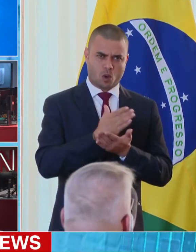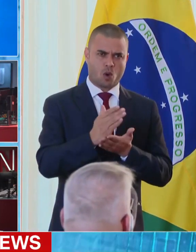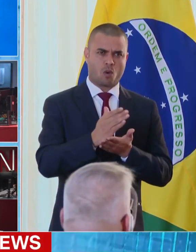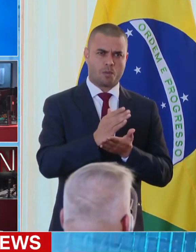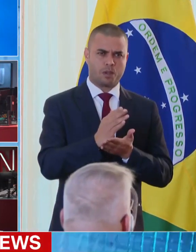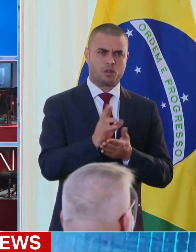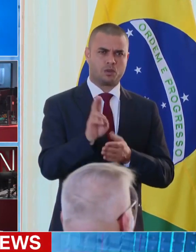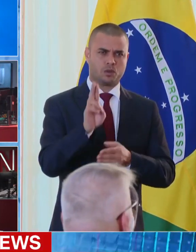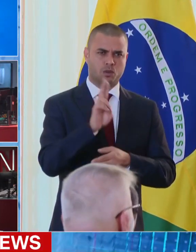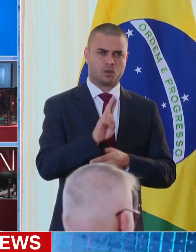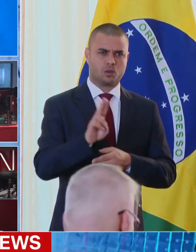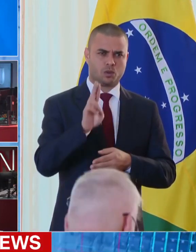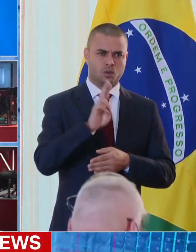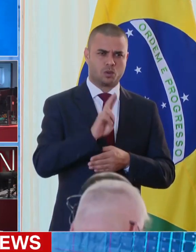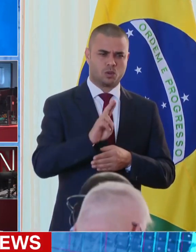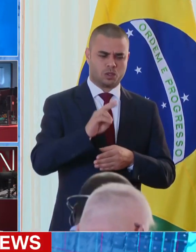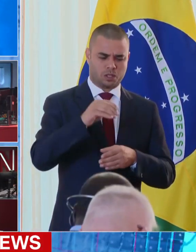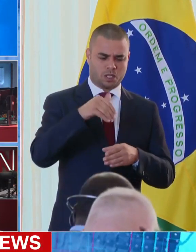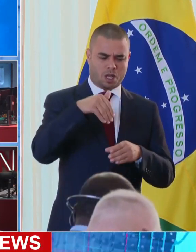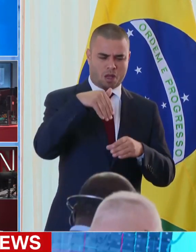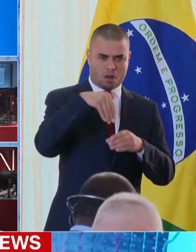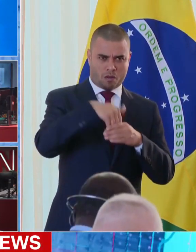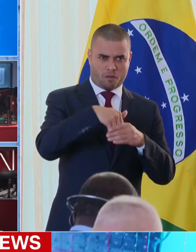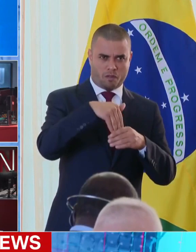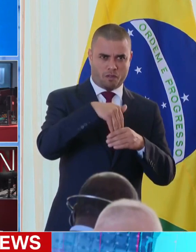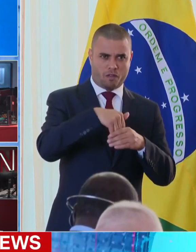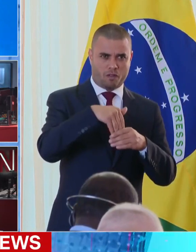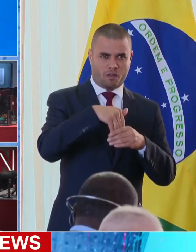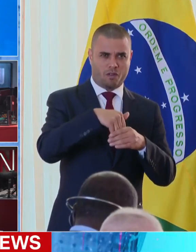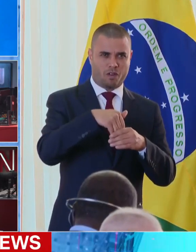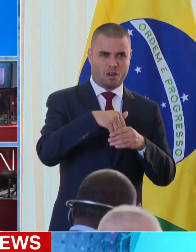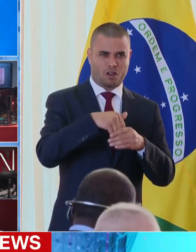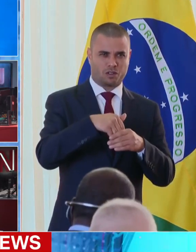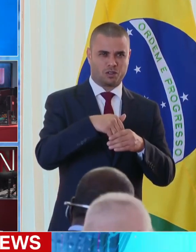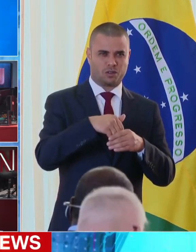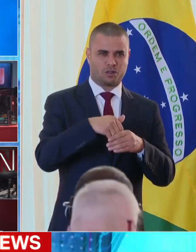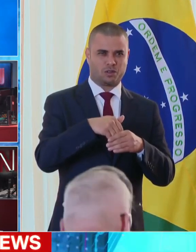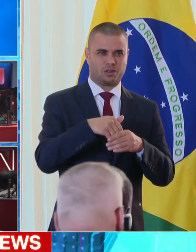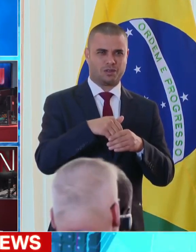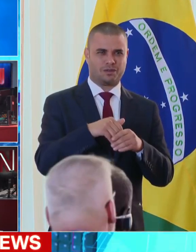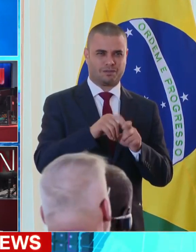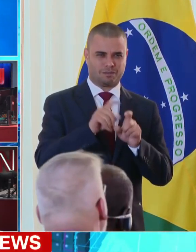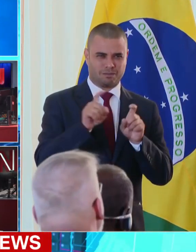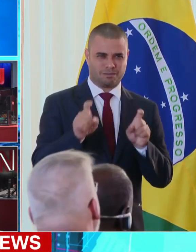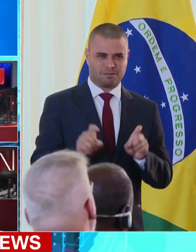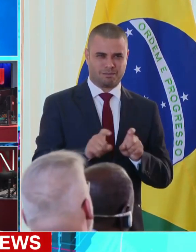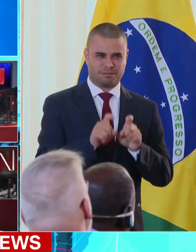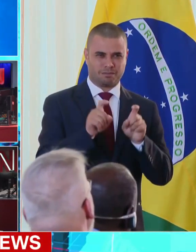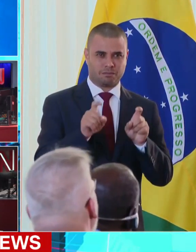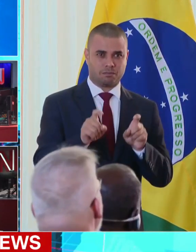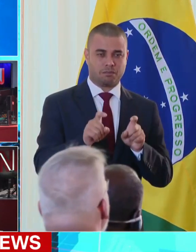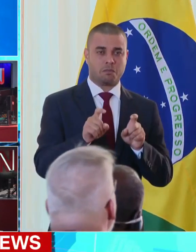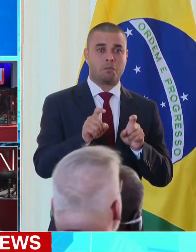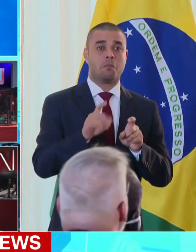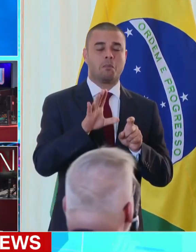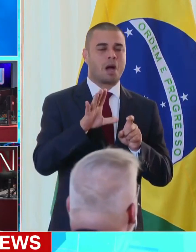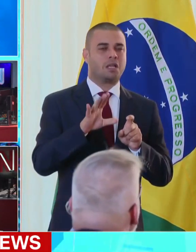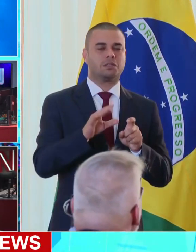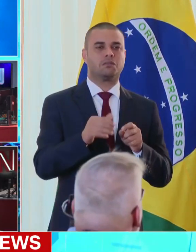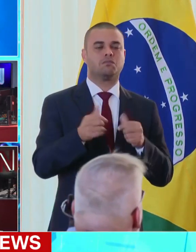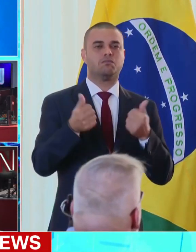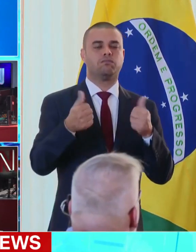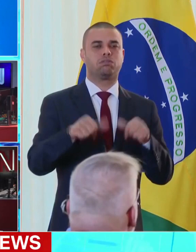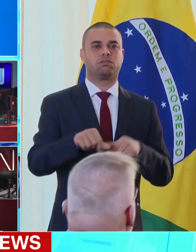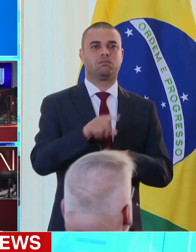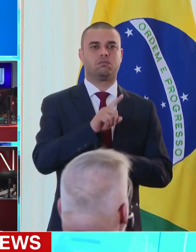lembra isso tem uma outra também que é o presidente coloca ali como se uma empresa terceirizada ele falou isso Os